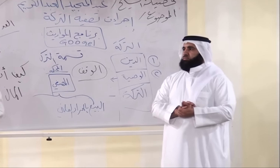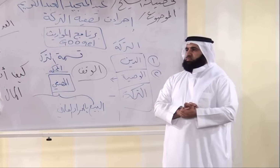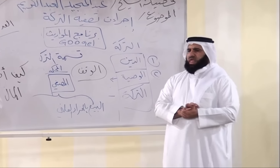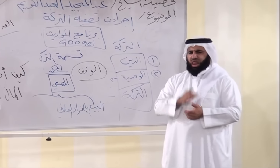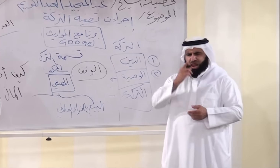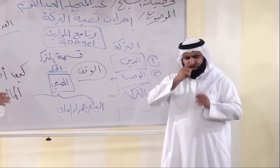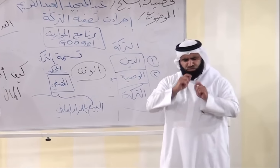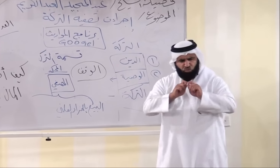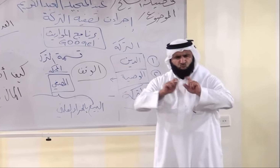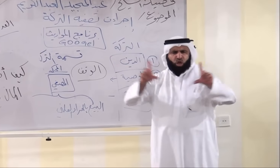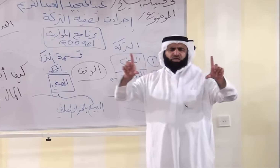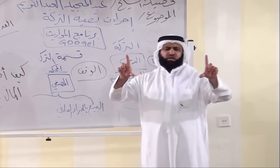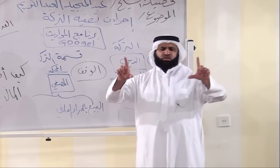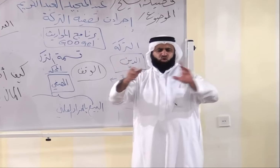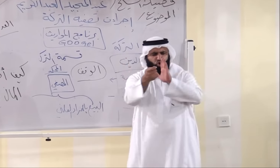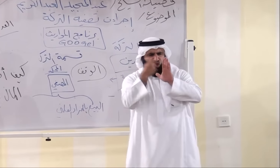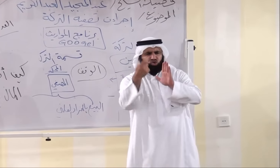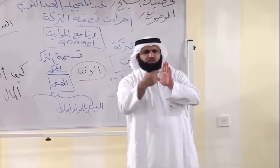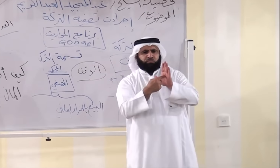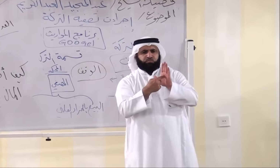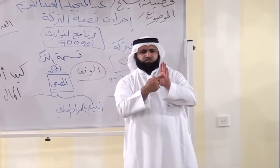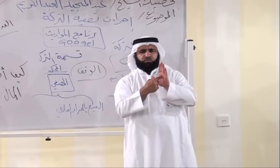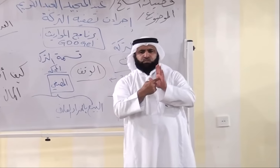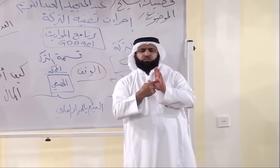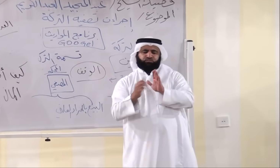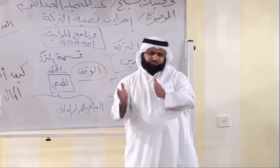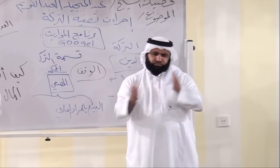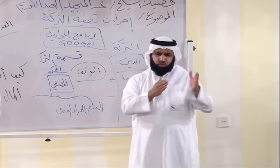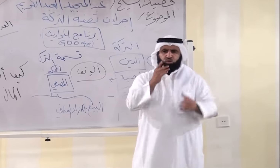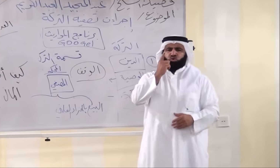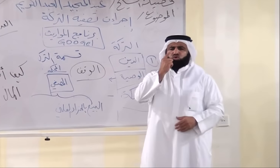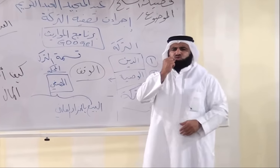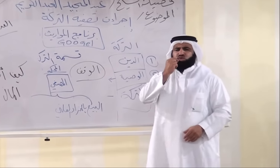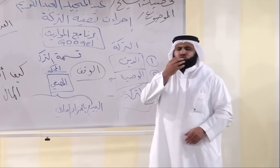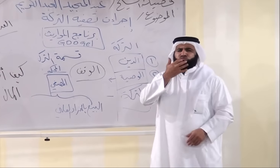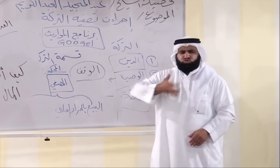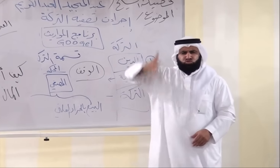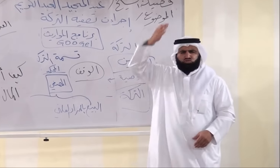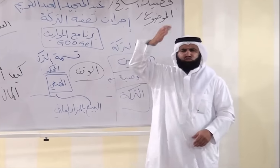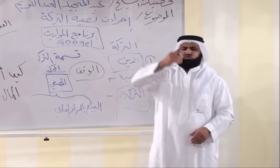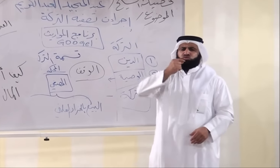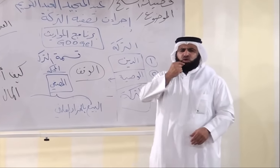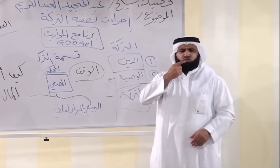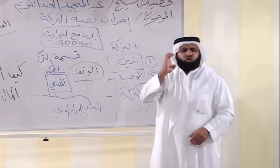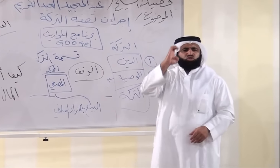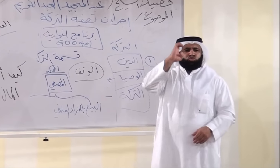ما له وما عليه. مر علي واحد من الغريب كان شايب من اهل الجنوب.